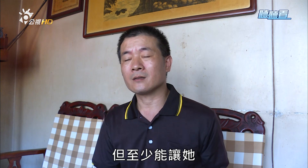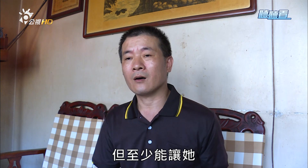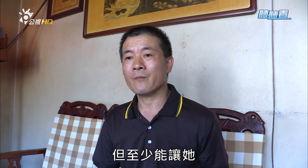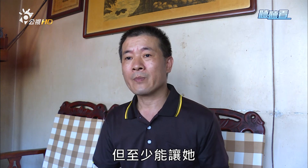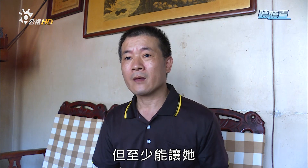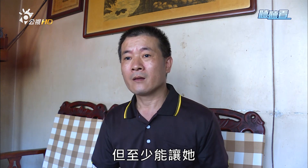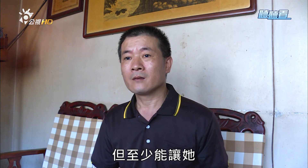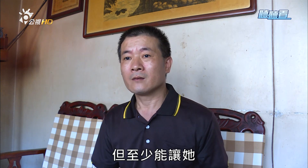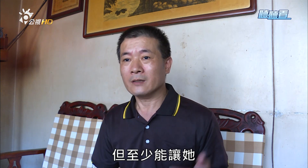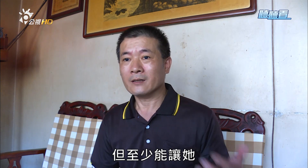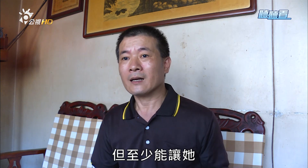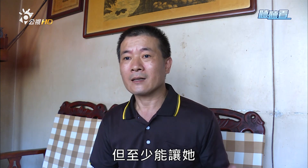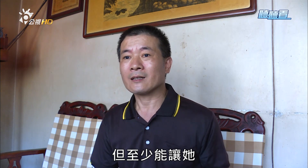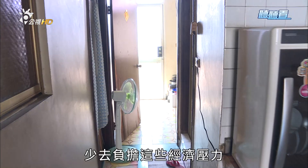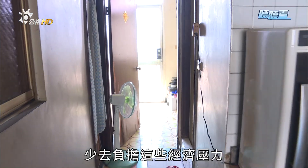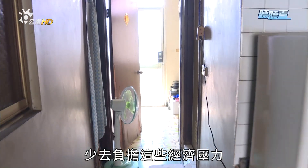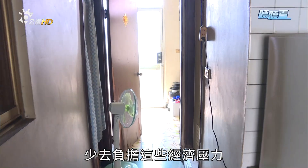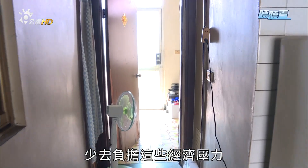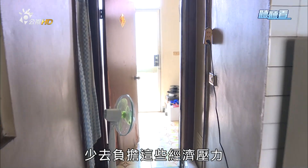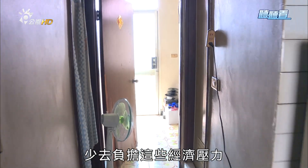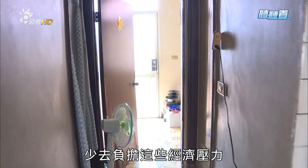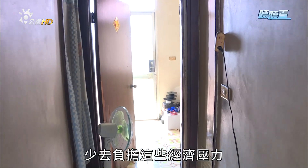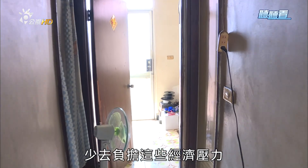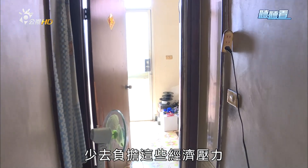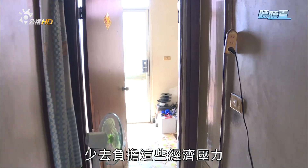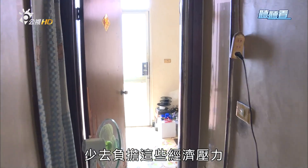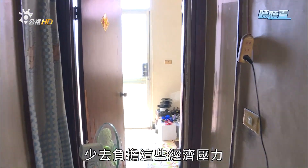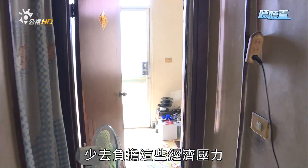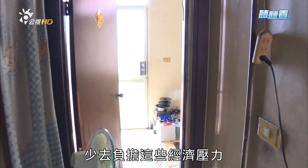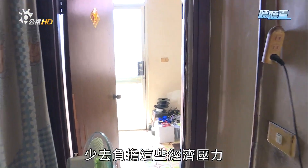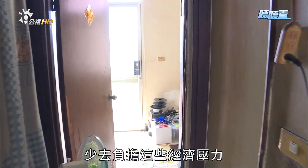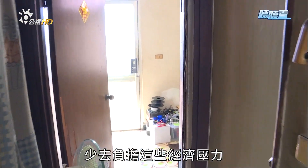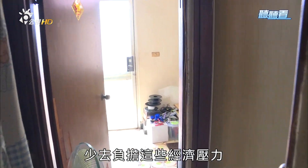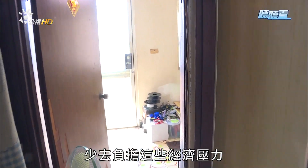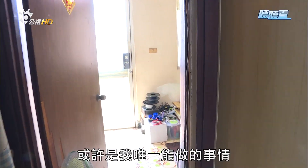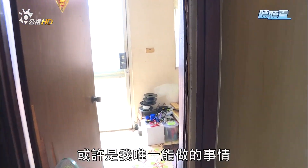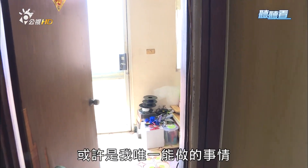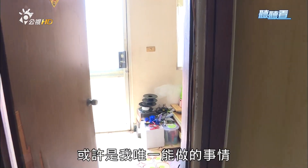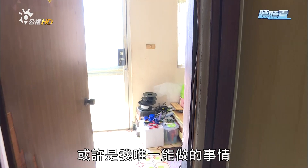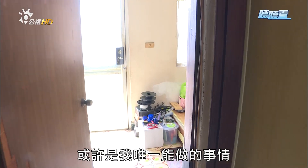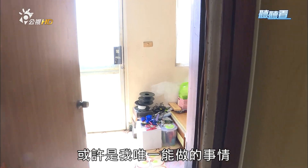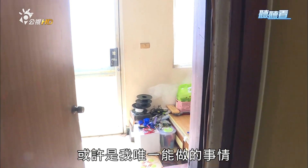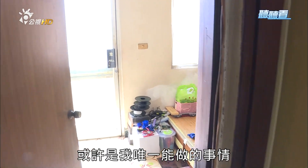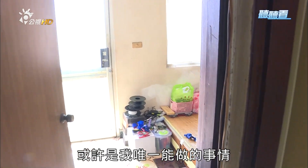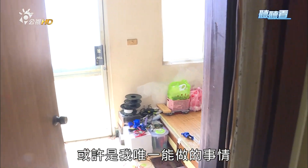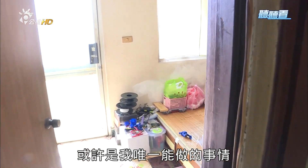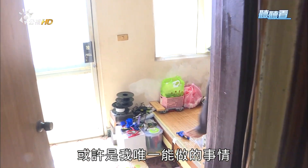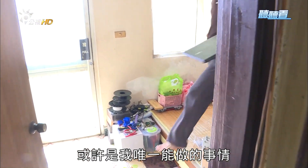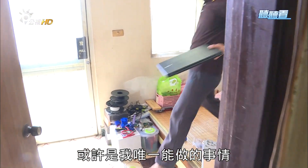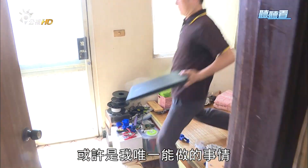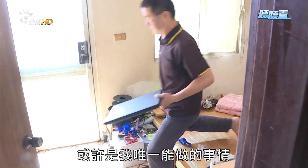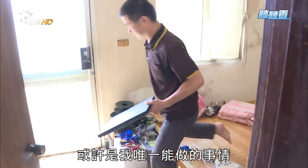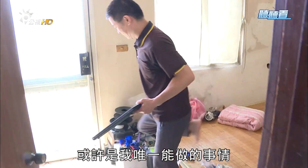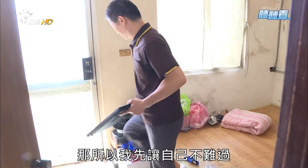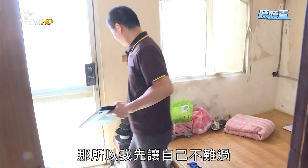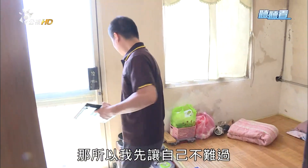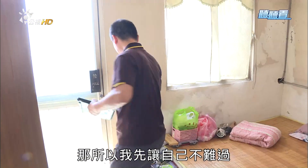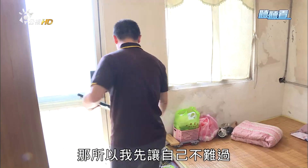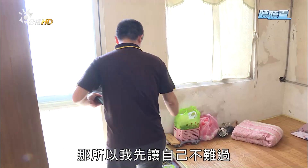少能让他少去负担这些经济压力，或许是我唯一能做的事情。那所以我